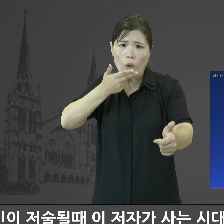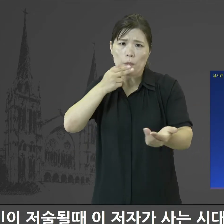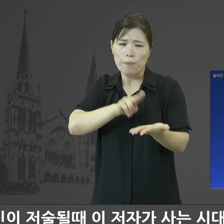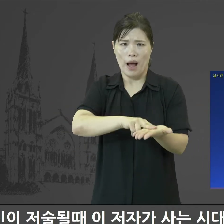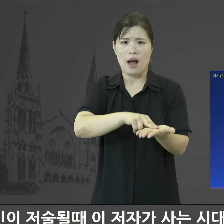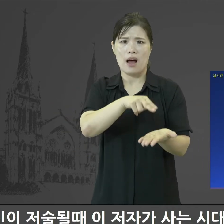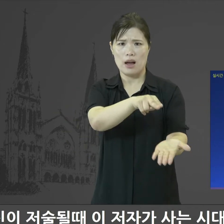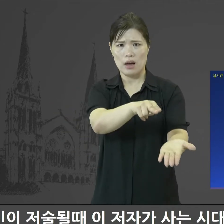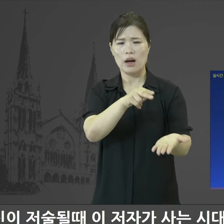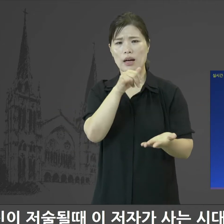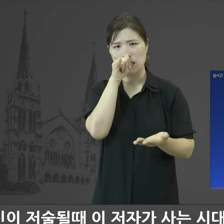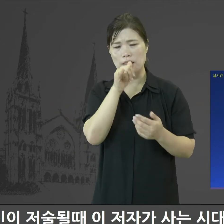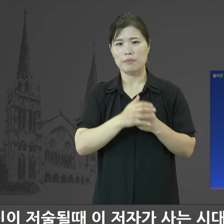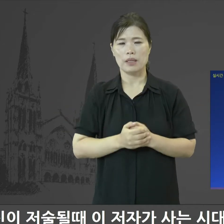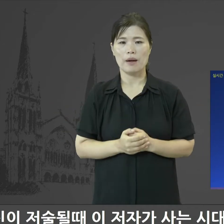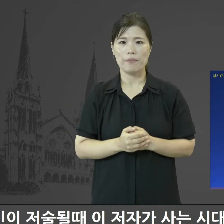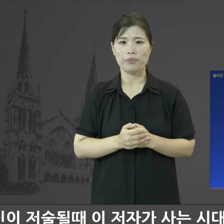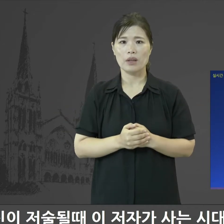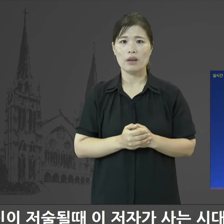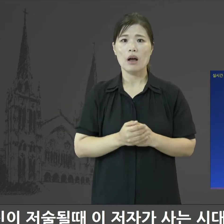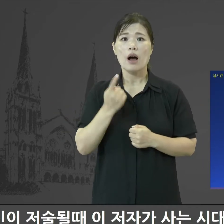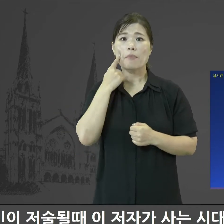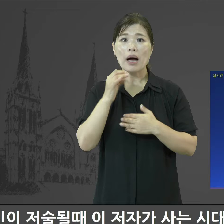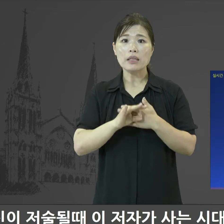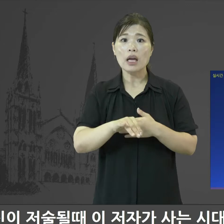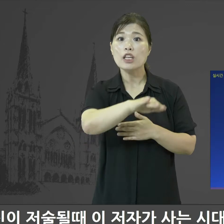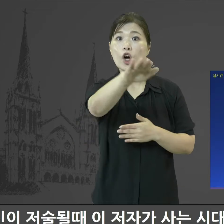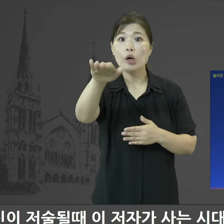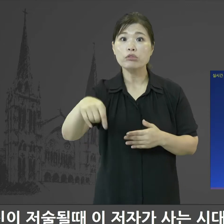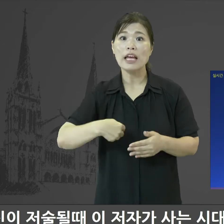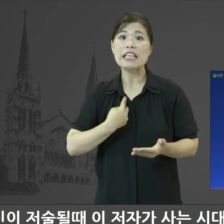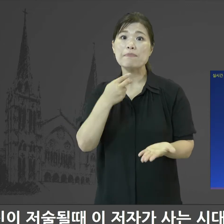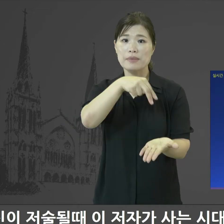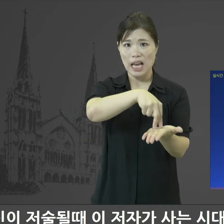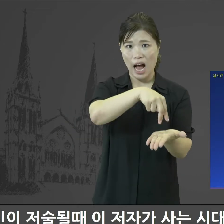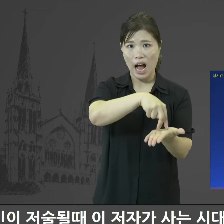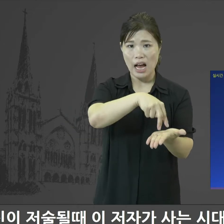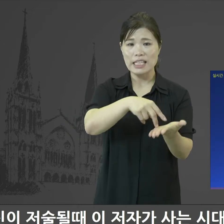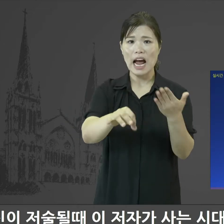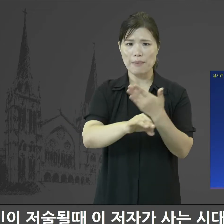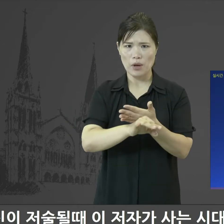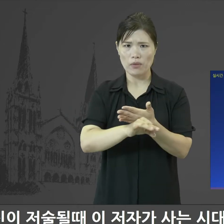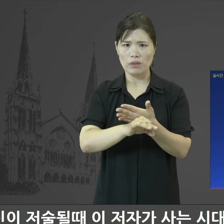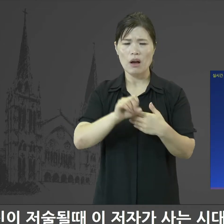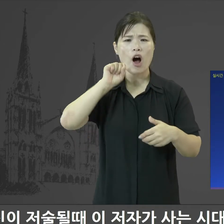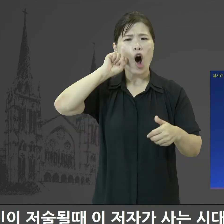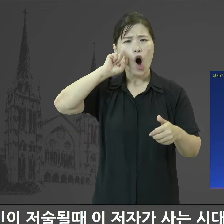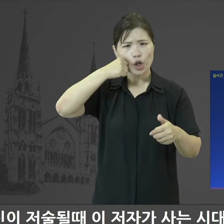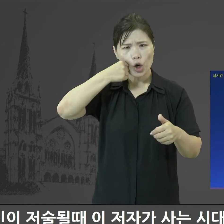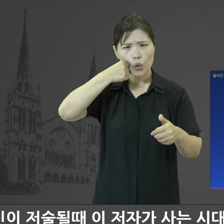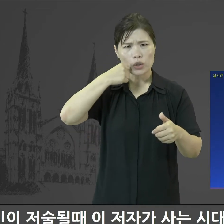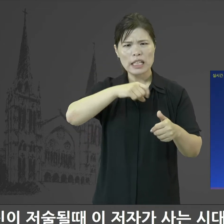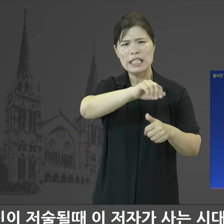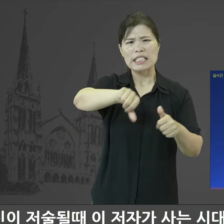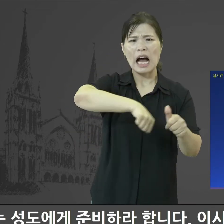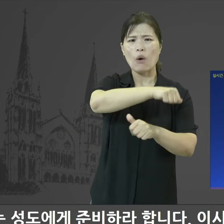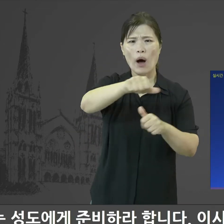시대에 여러분이시라면 어려움에 처한 누군가에게 편지를 쓰면서 어떤